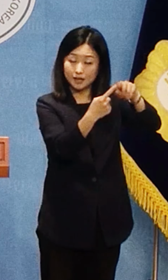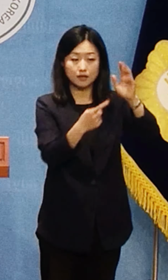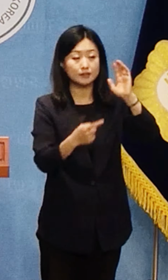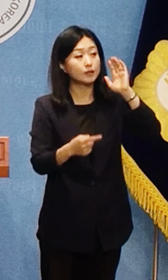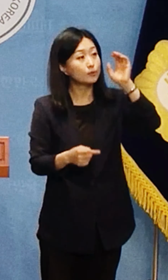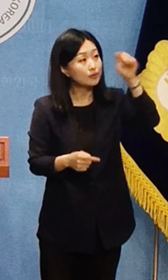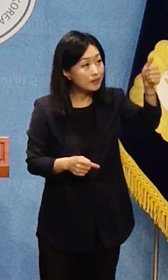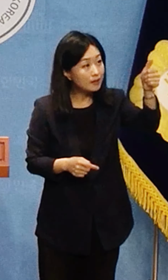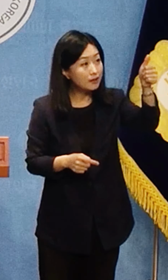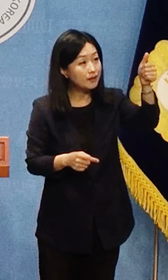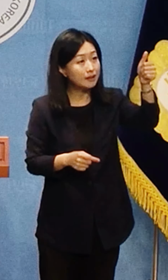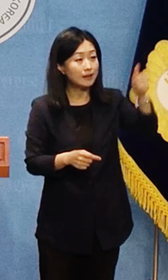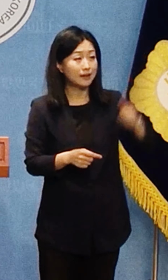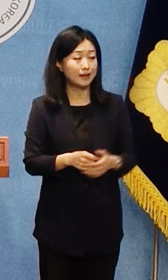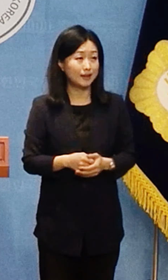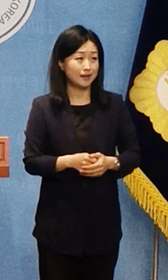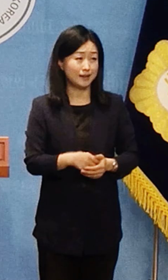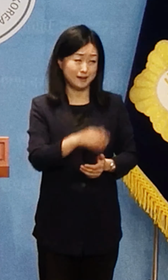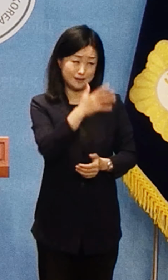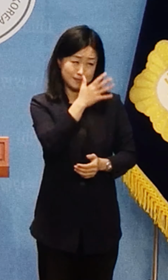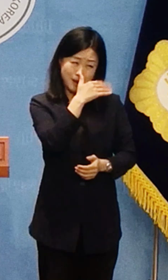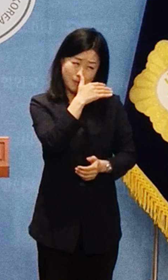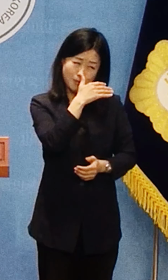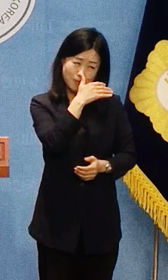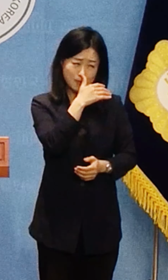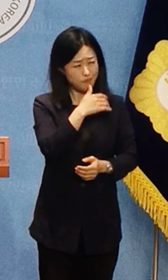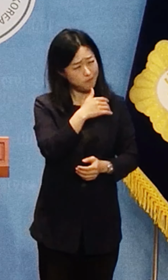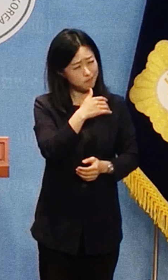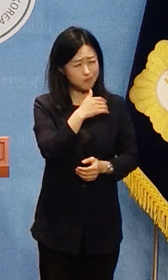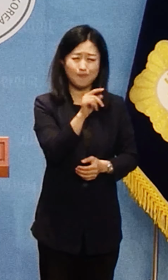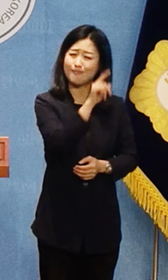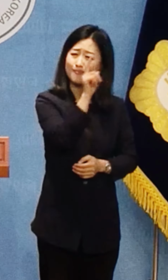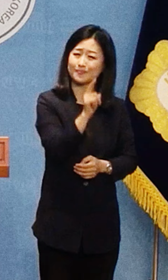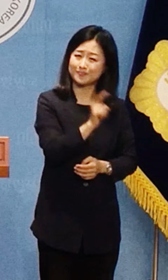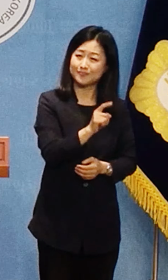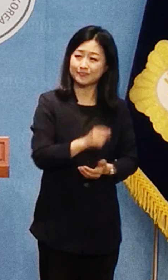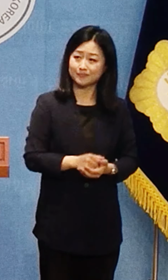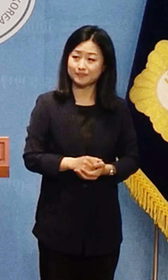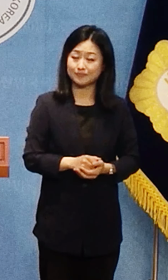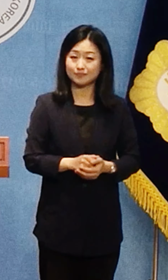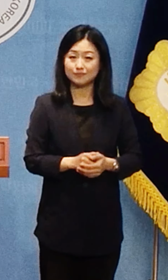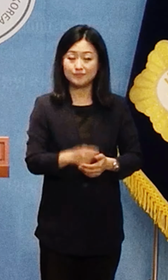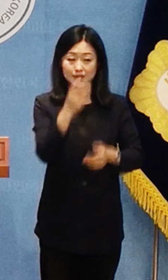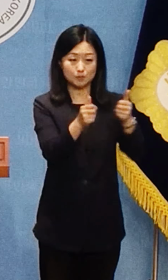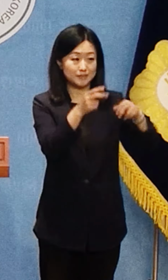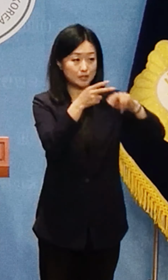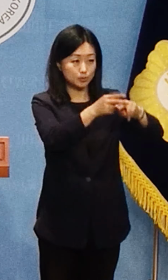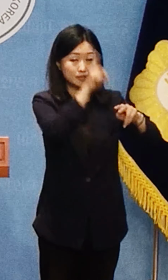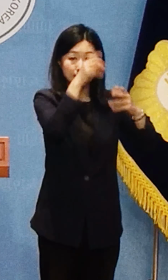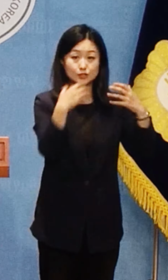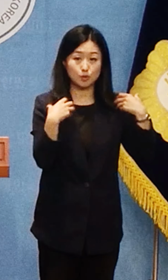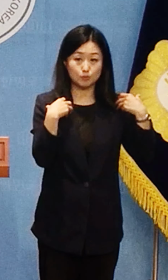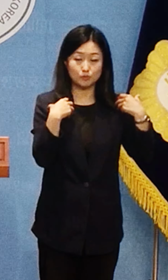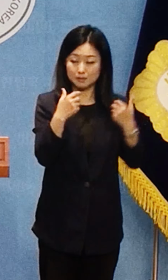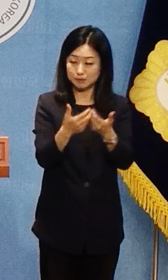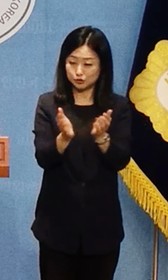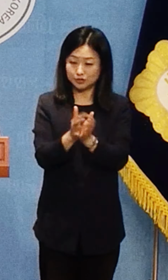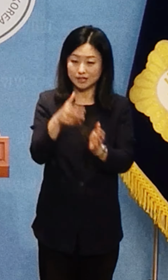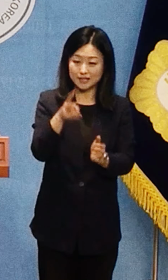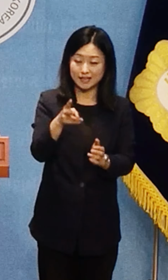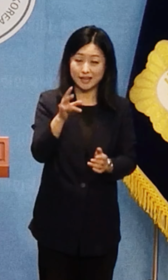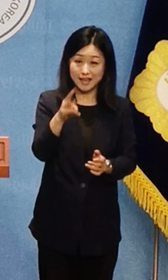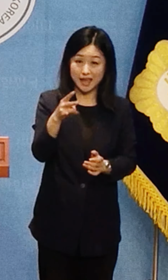대통령이 그 정도로 봐 보겠습니까 윤석열 검찰 독재 정권은 민주당의 개엄 준비